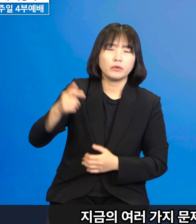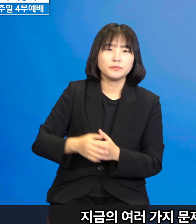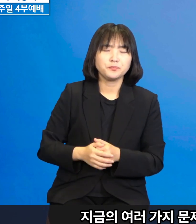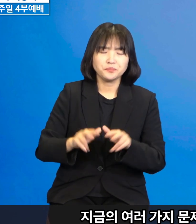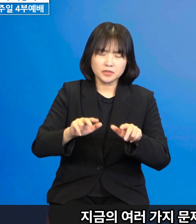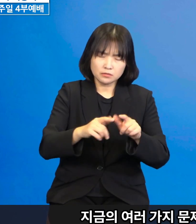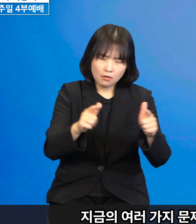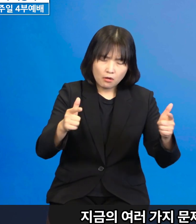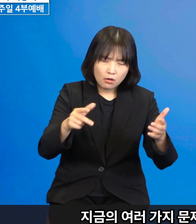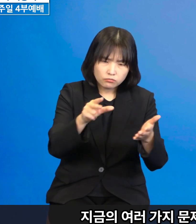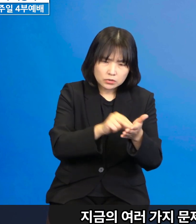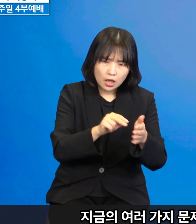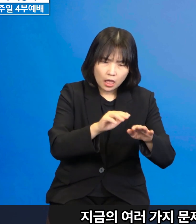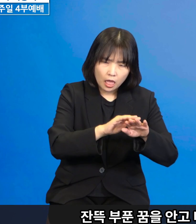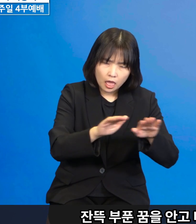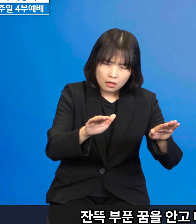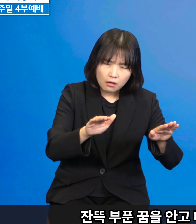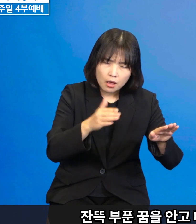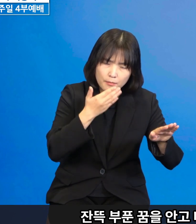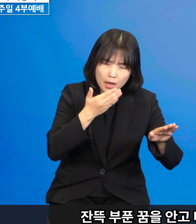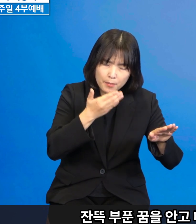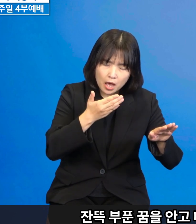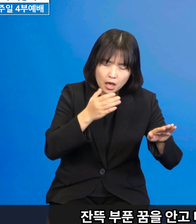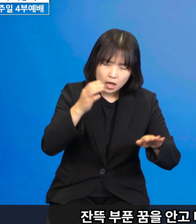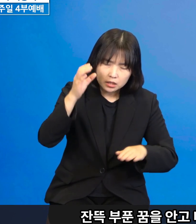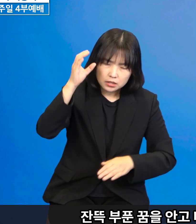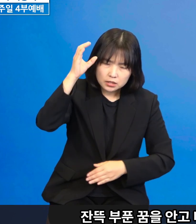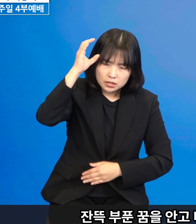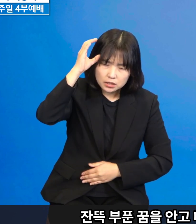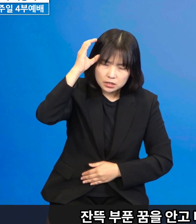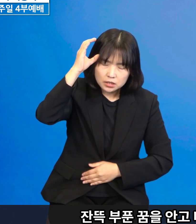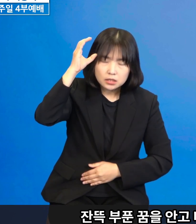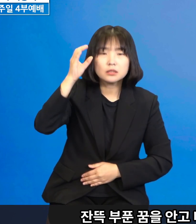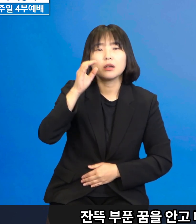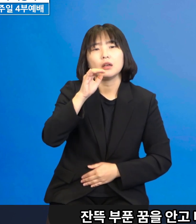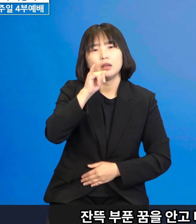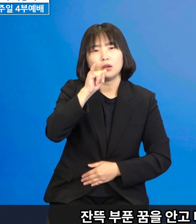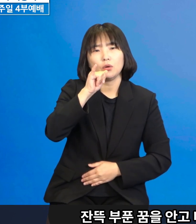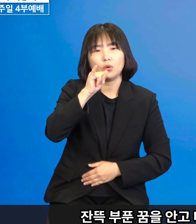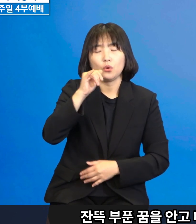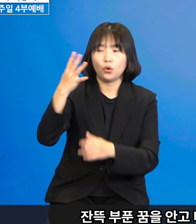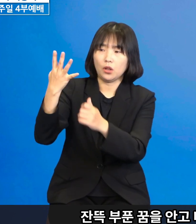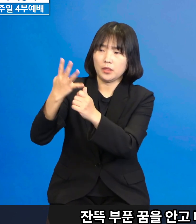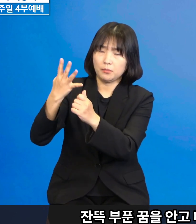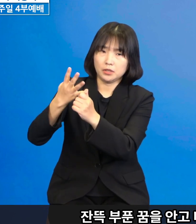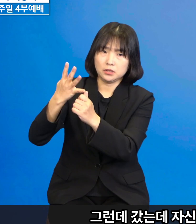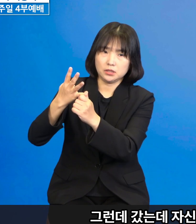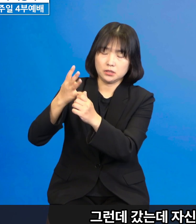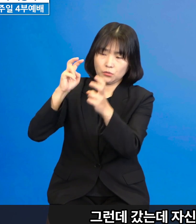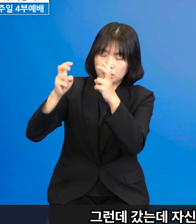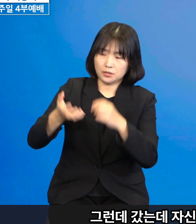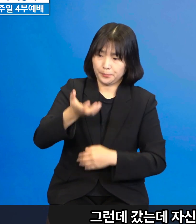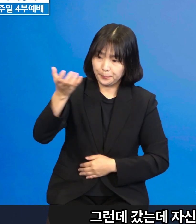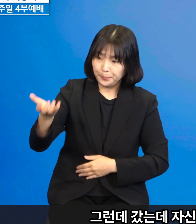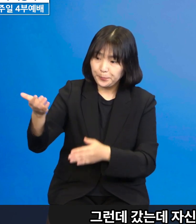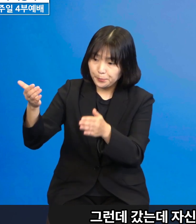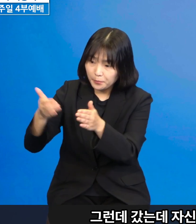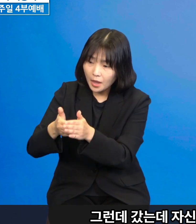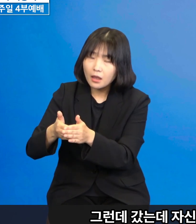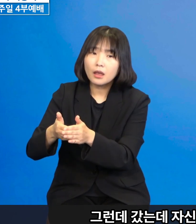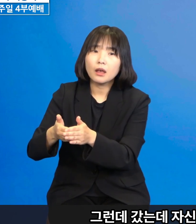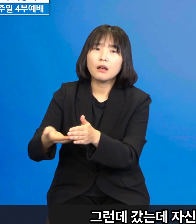가지 문제를 해결할 수 있으리라는 잔뜩 부푼 꿈을 안고 네 번째 직장으로 갔습니다. 그런데